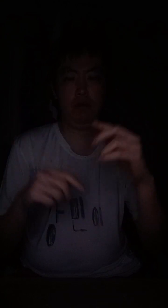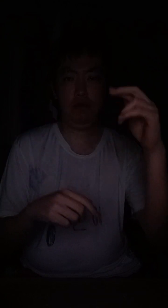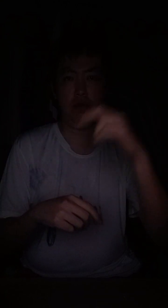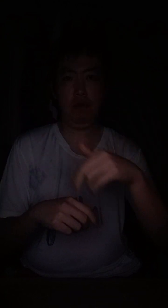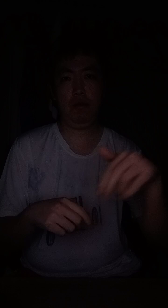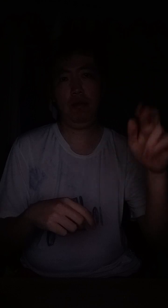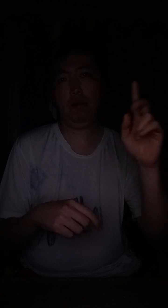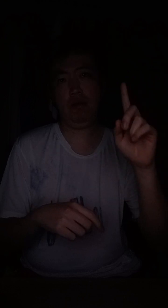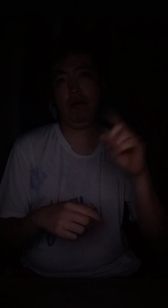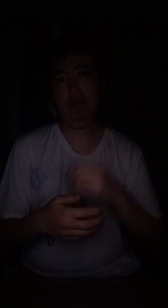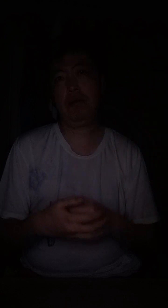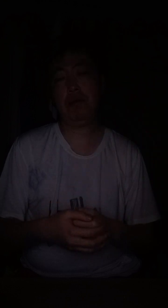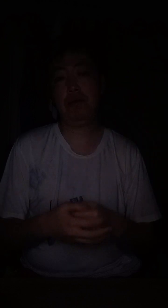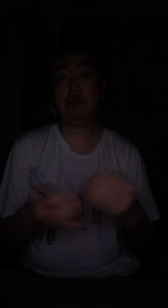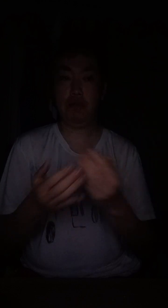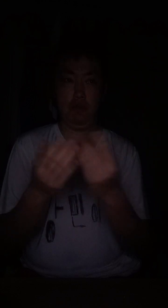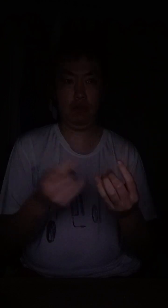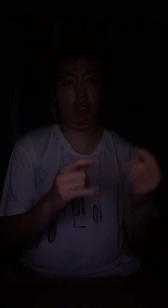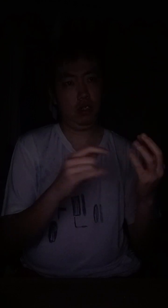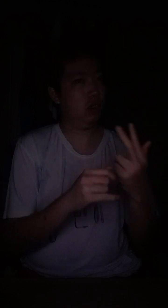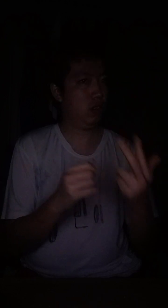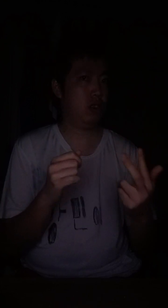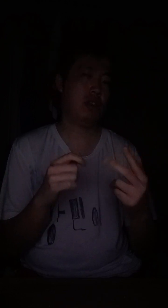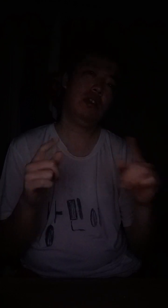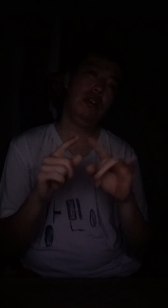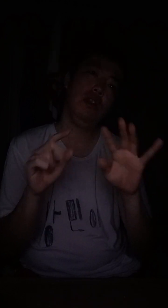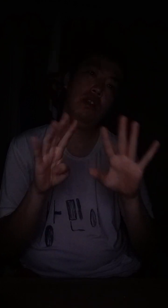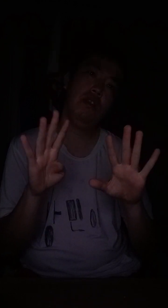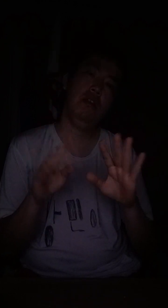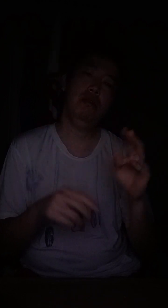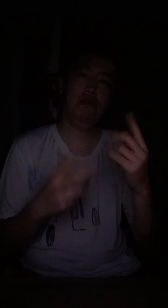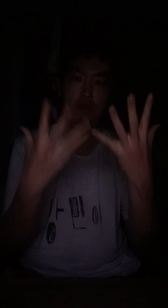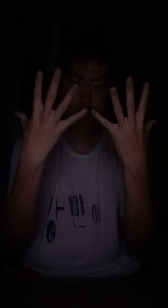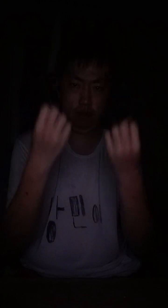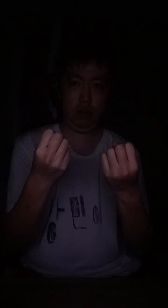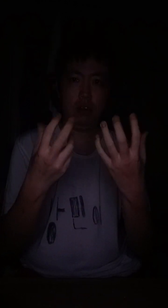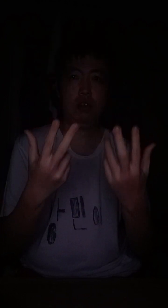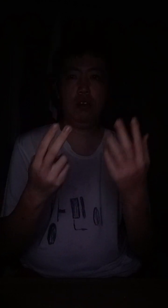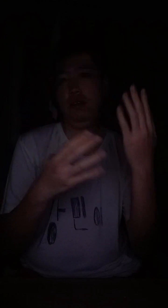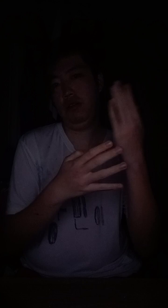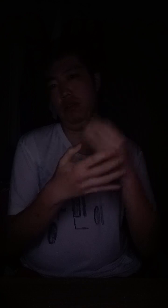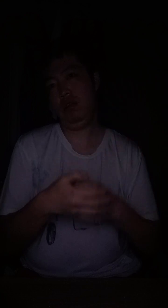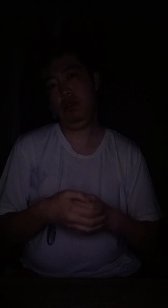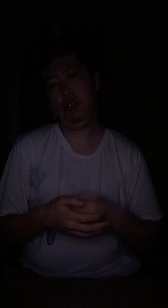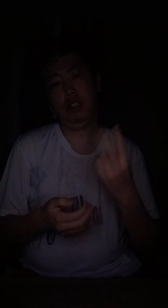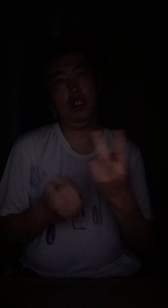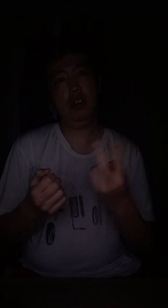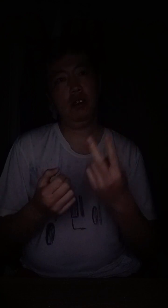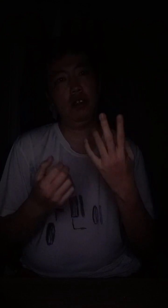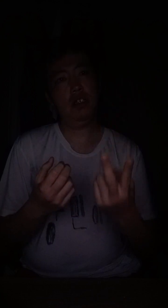나타났습니다. 가해 연령은 30대가 39%로 가장 많았고 20대가